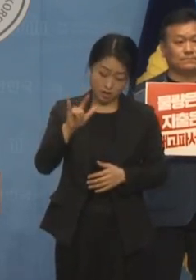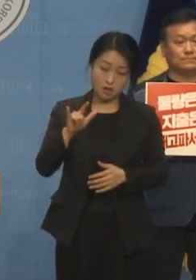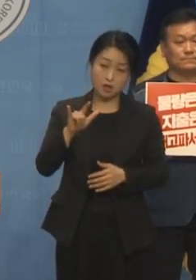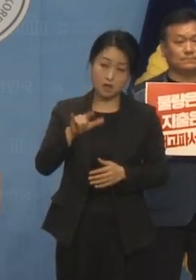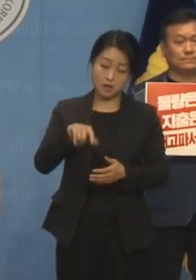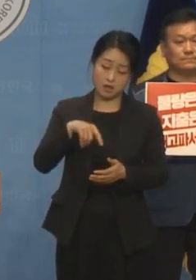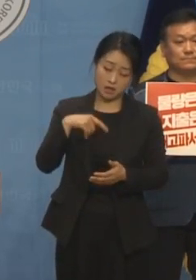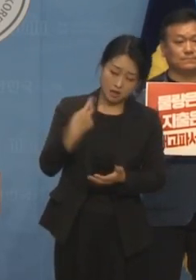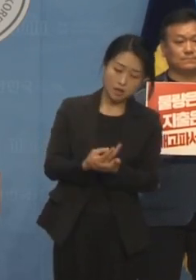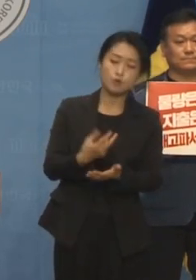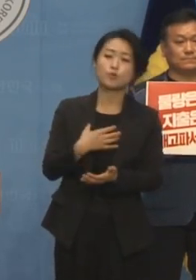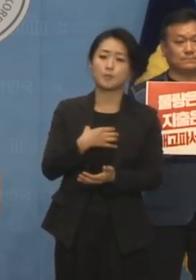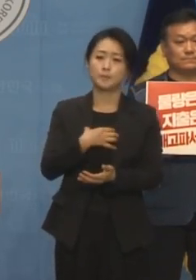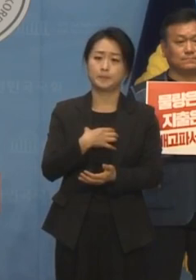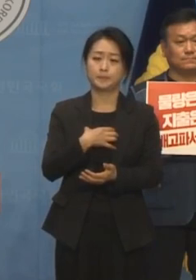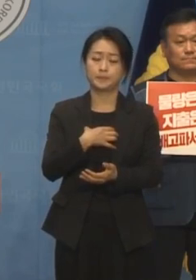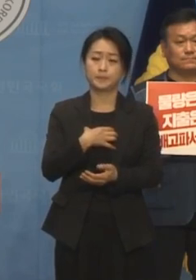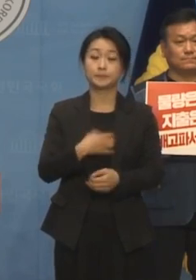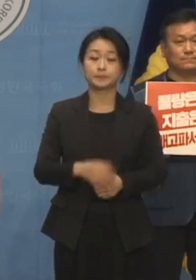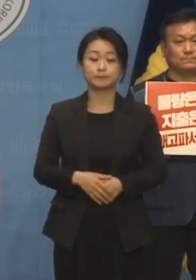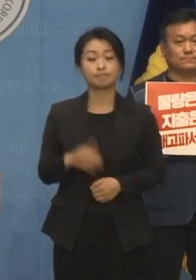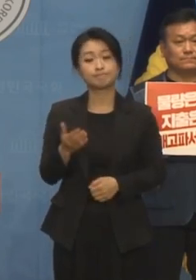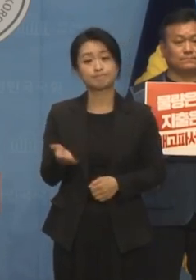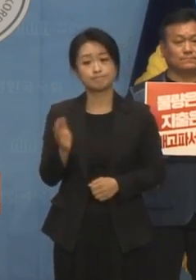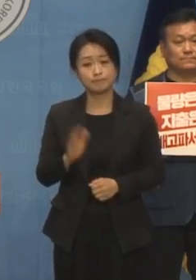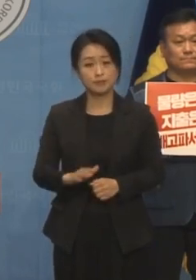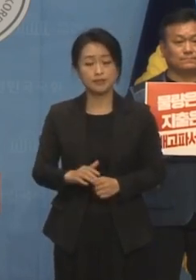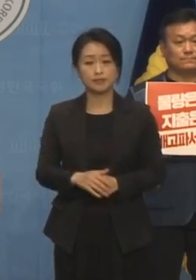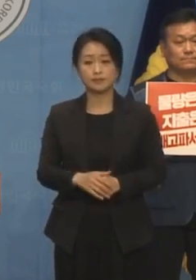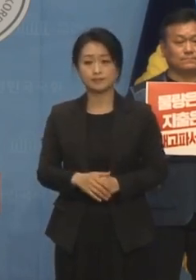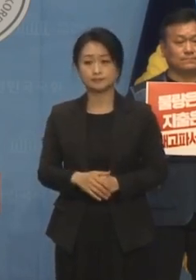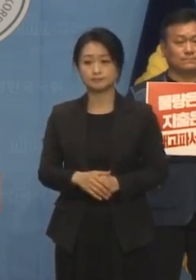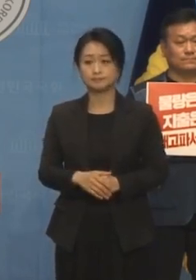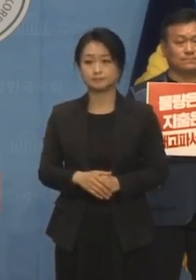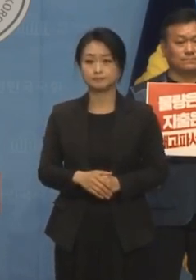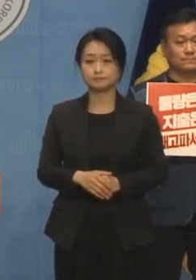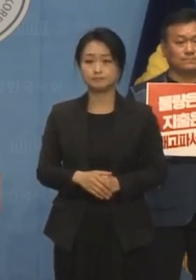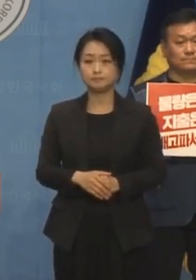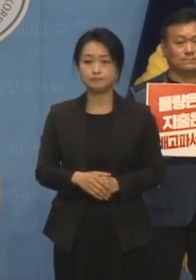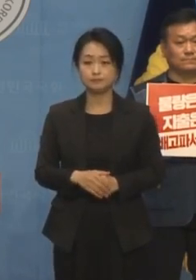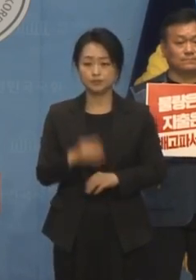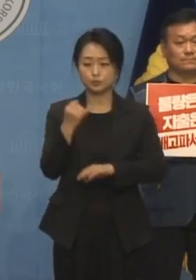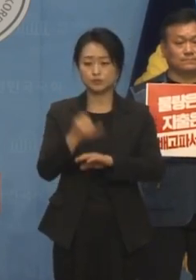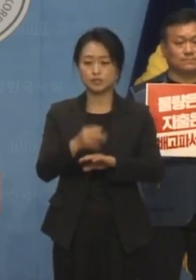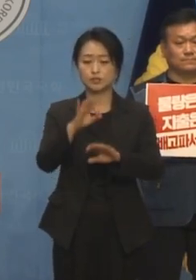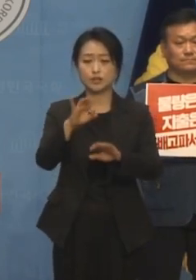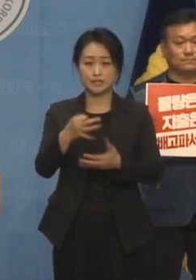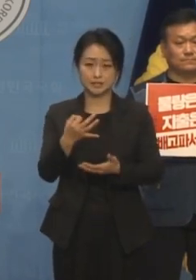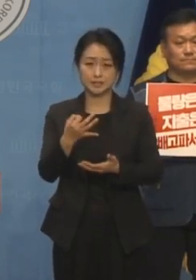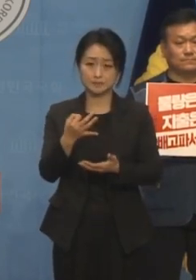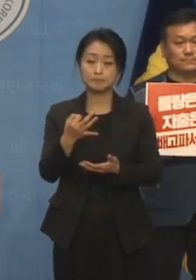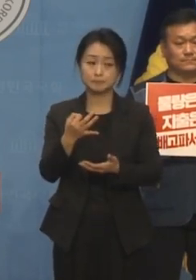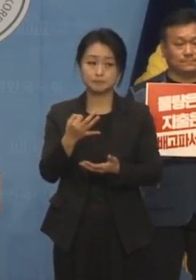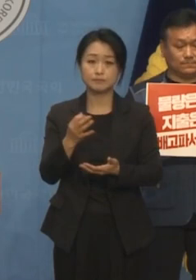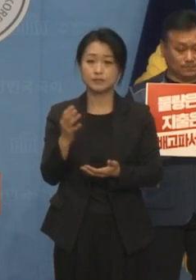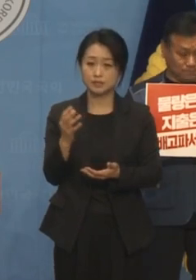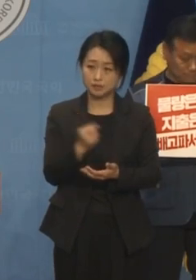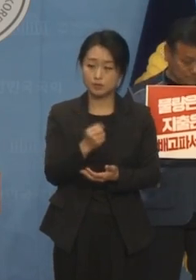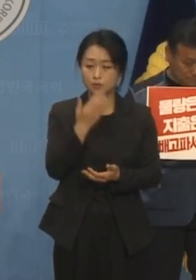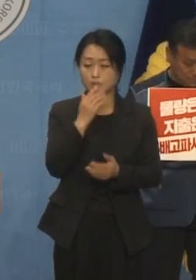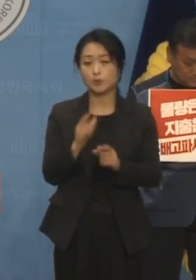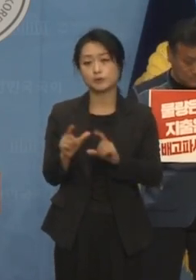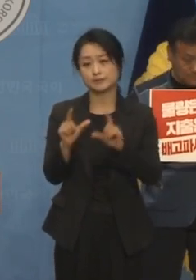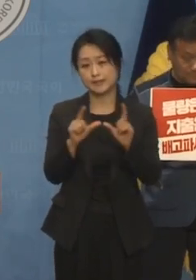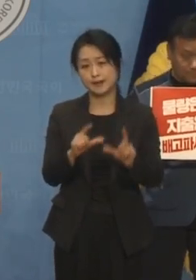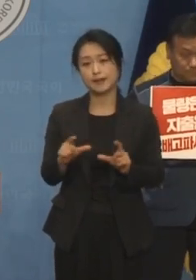가는 그런 직종이기도 합니다. 그럼에도 불구하고 이렇게 최저임금 정도의 수준에서